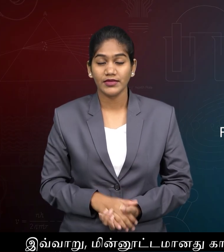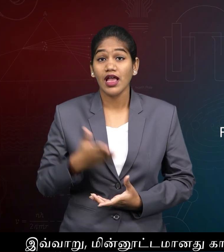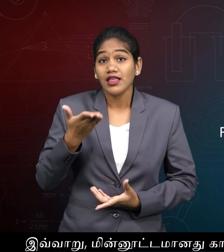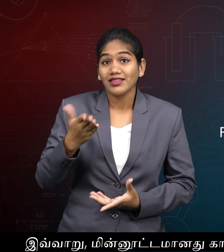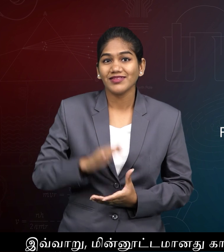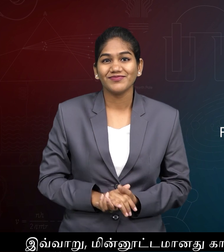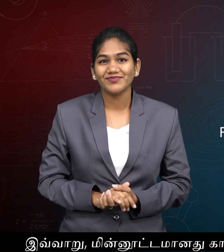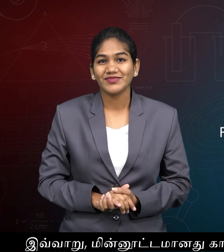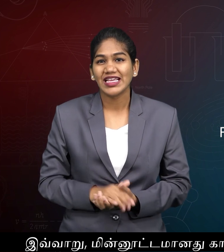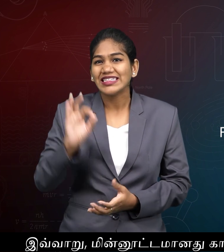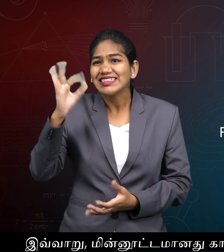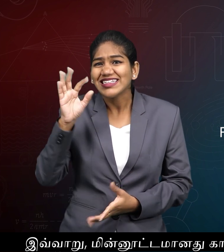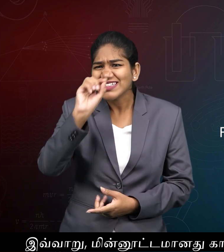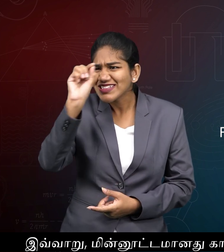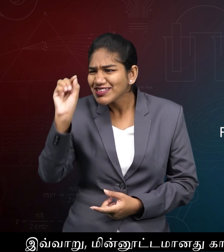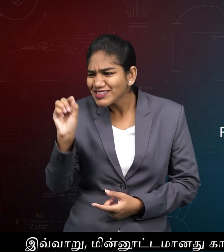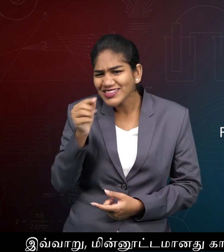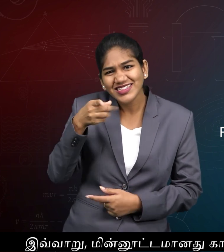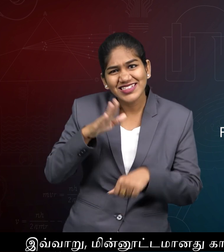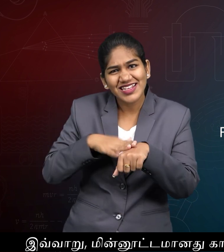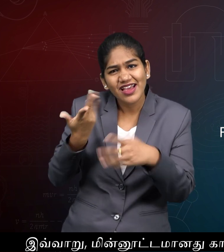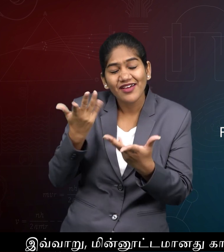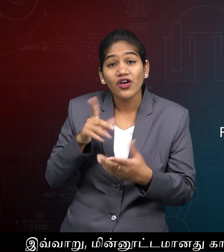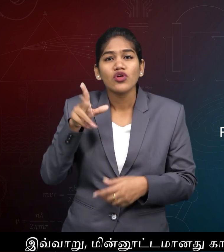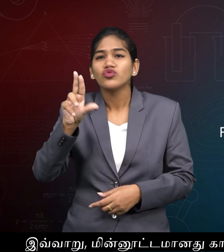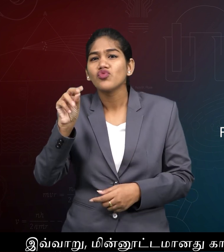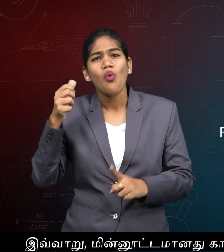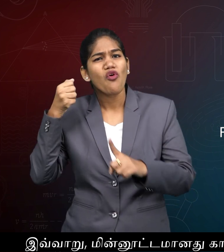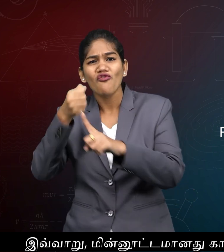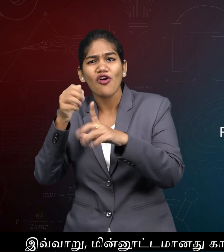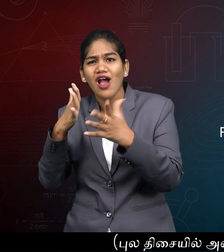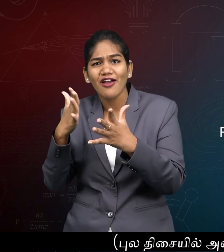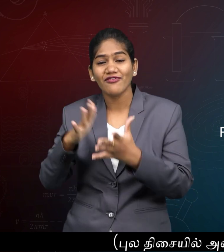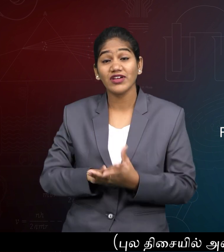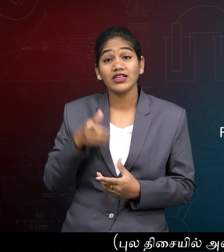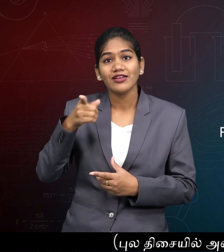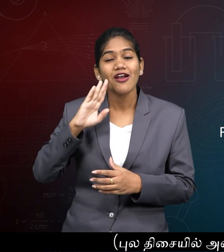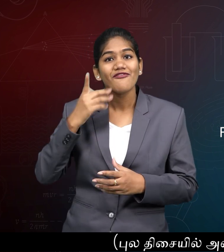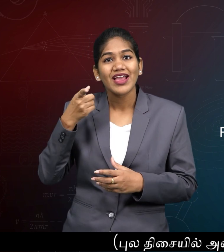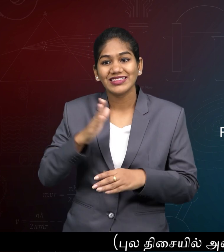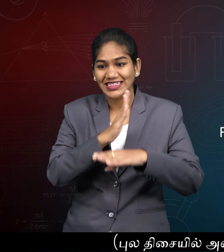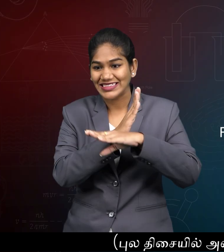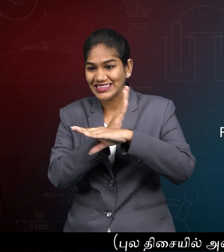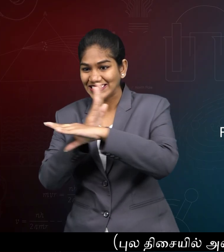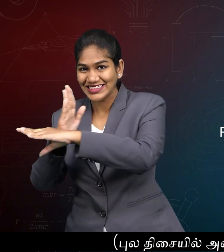இவ்வாறு மின்னூட்டமானது காந்தப்புலத்திற்கு இணையாக நகரும்போது, அதாவது புலதிசையில்